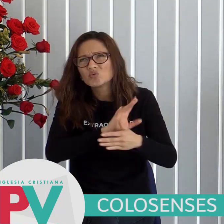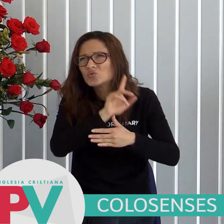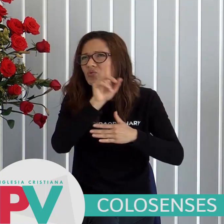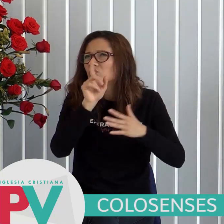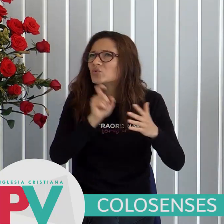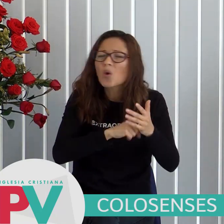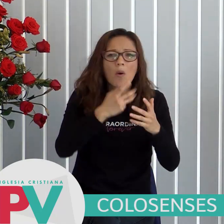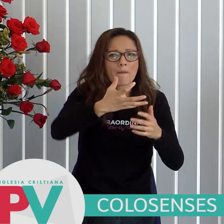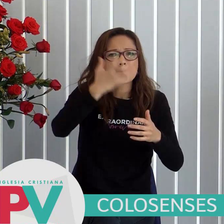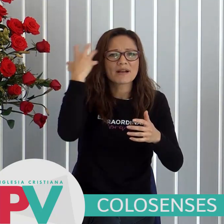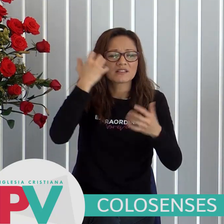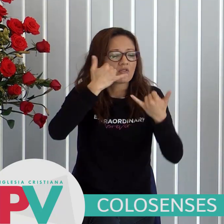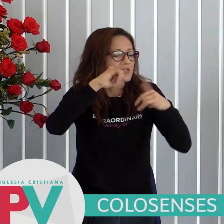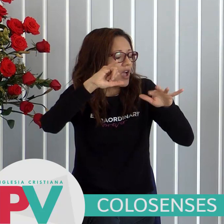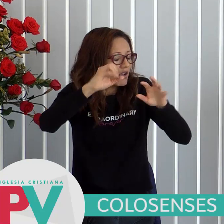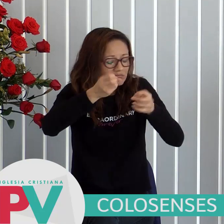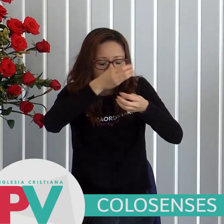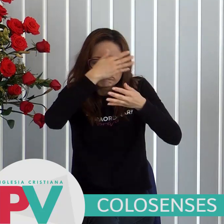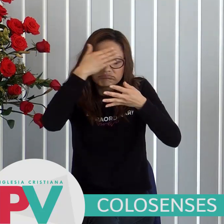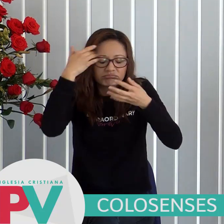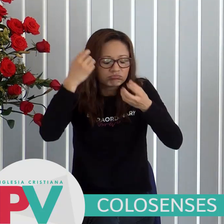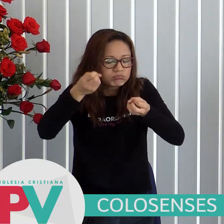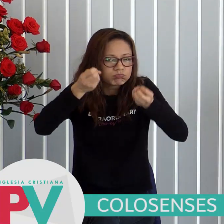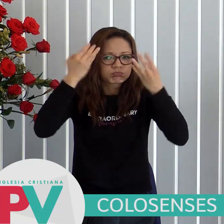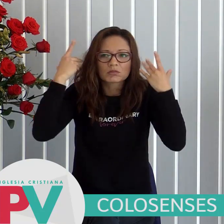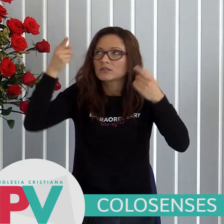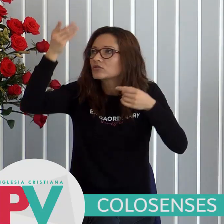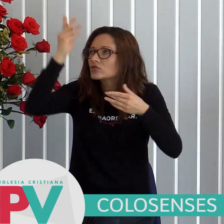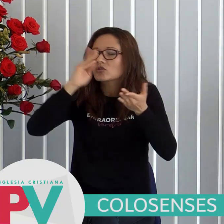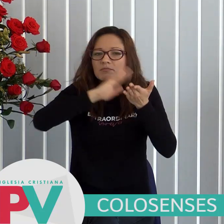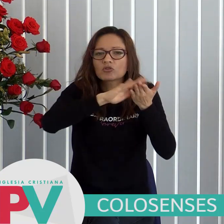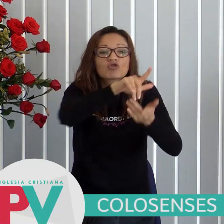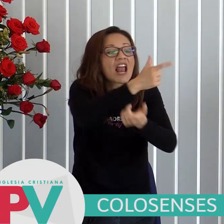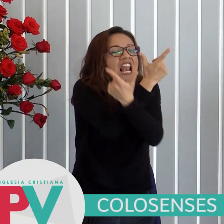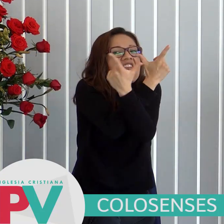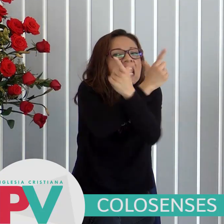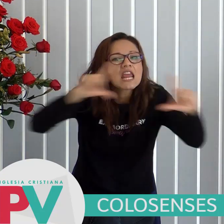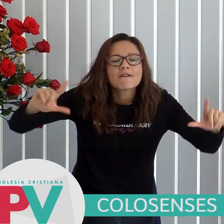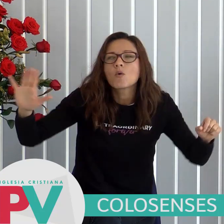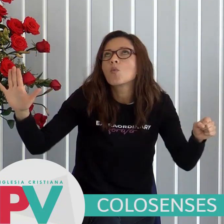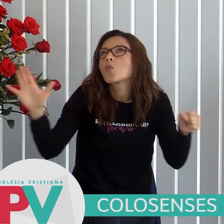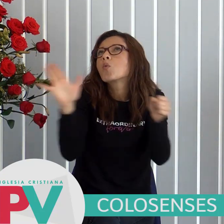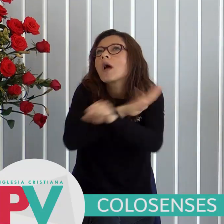pasado, hermano, usted fue libre, absolutamente libre.